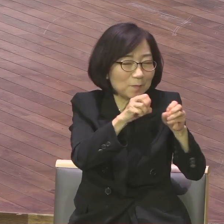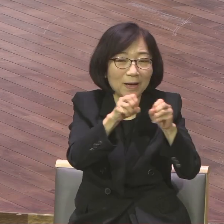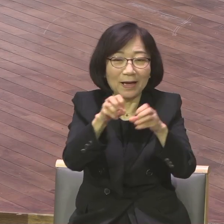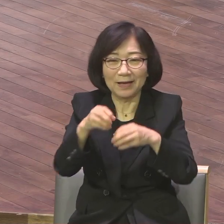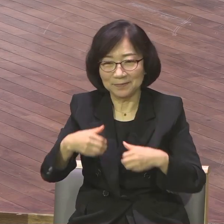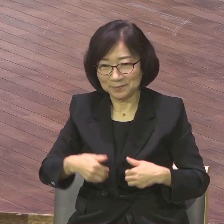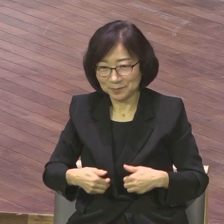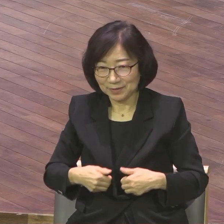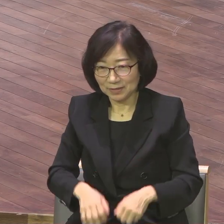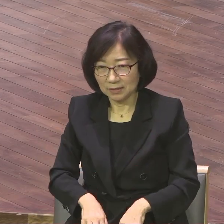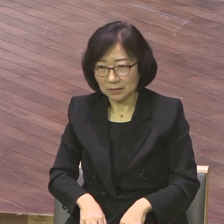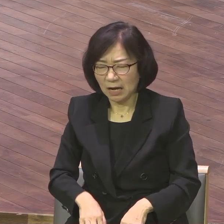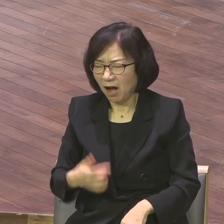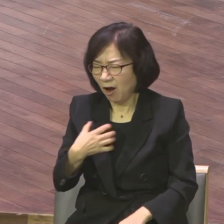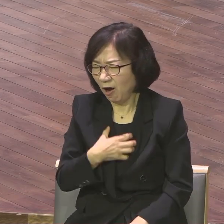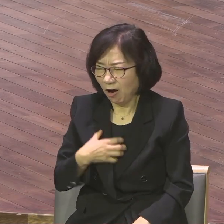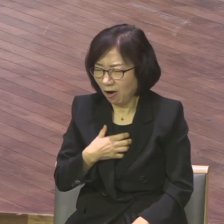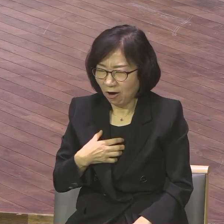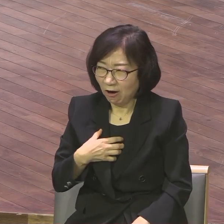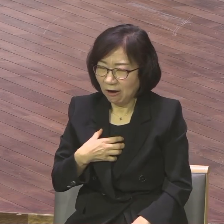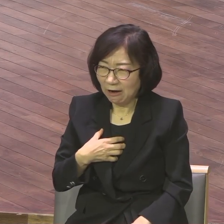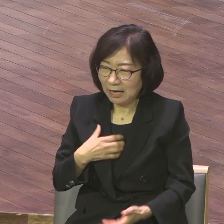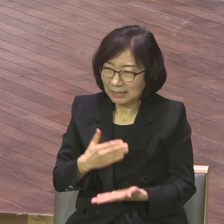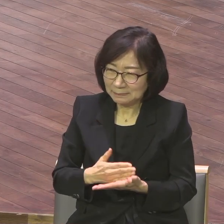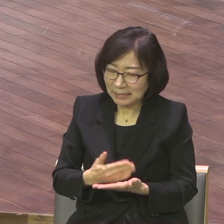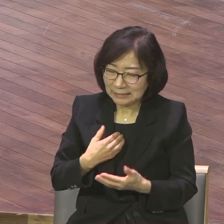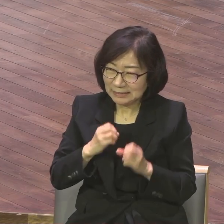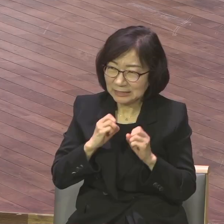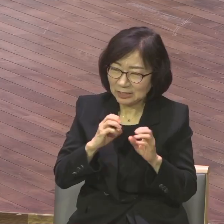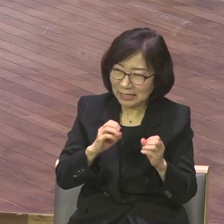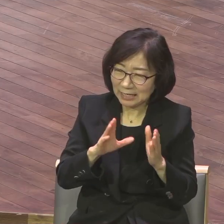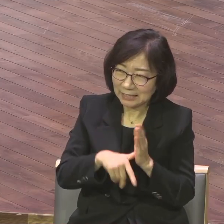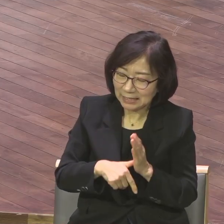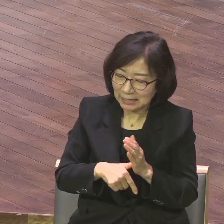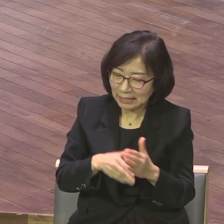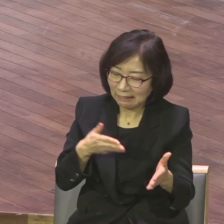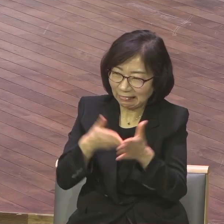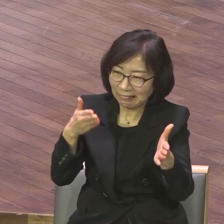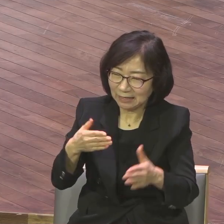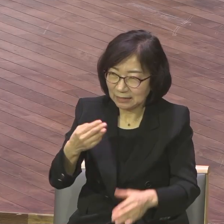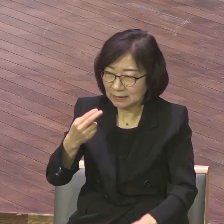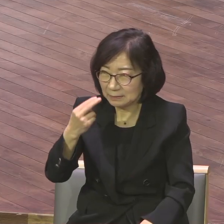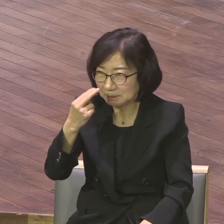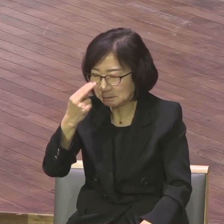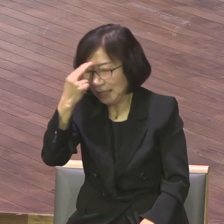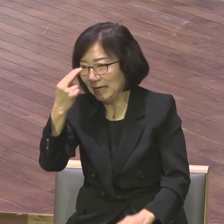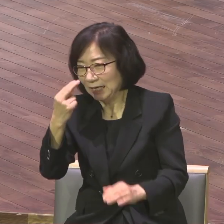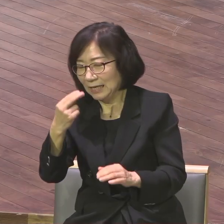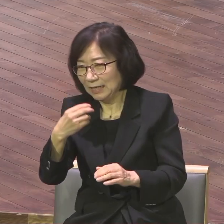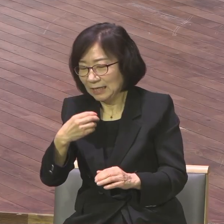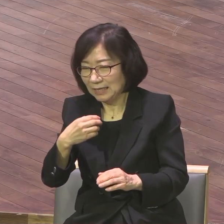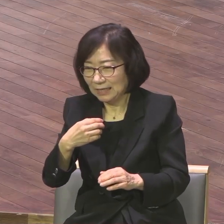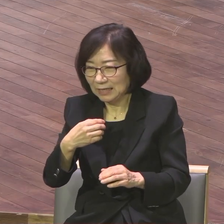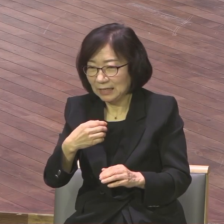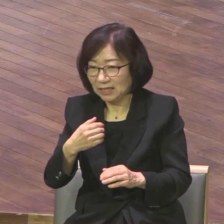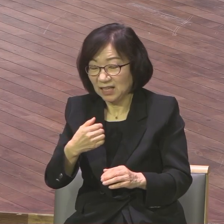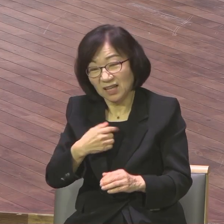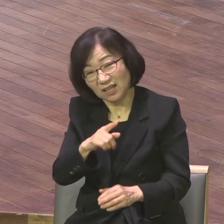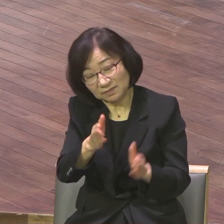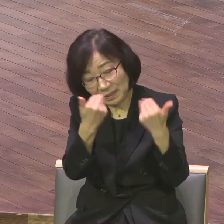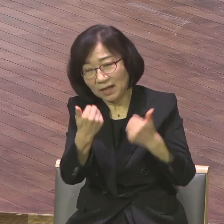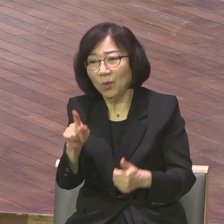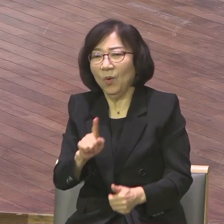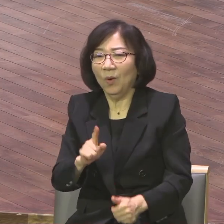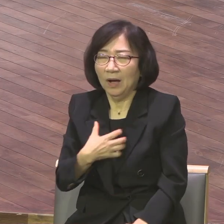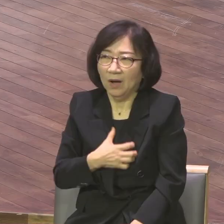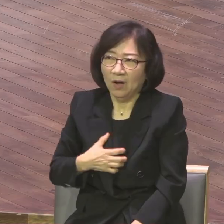복음을 전한할 때 그렇게 복음을 전할 때 두려워하는 사람 특징이 뭐냐? 결과에 대해서. 결과에 일비할